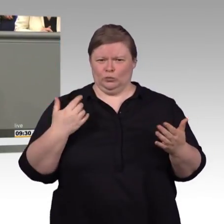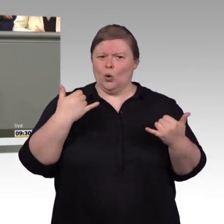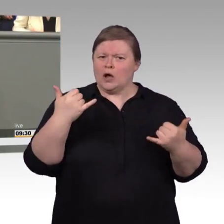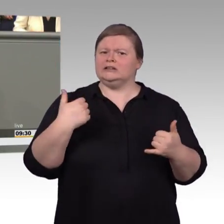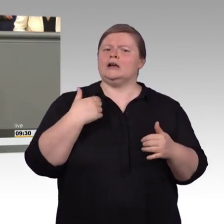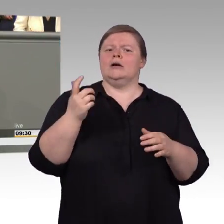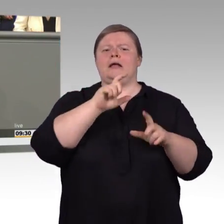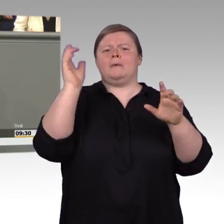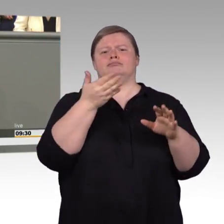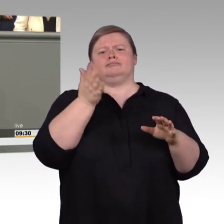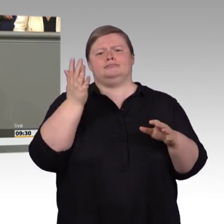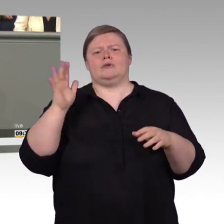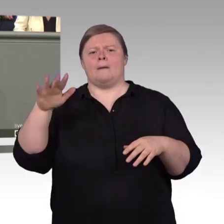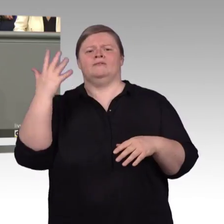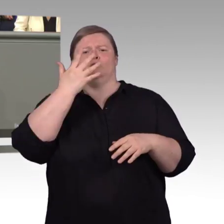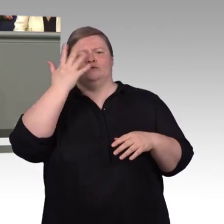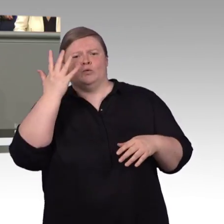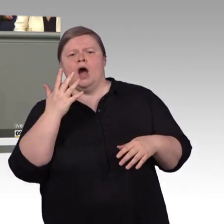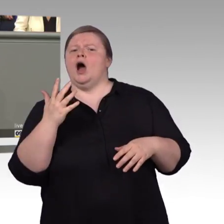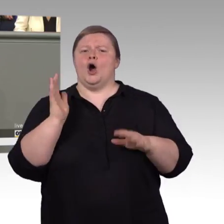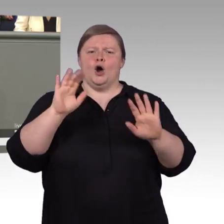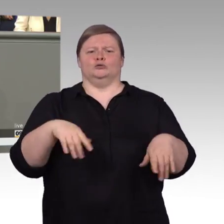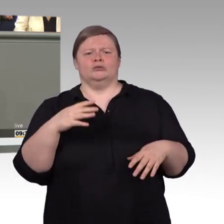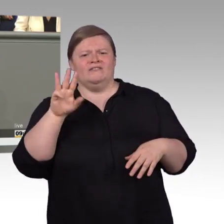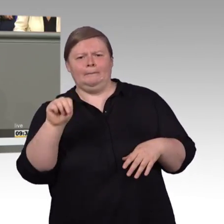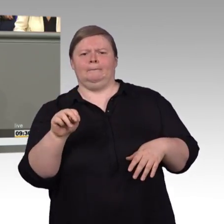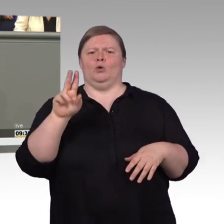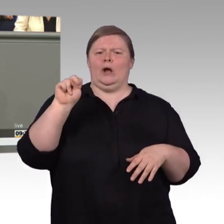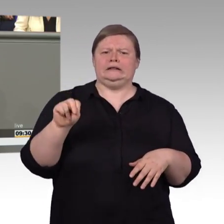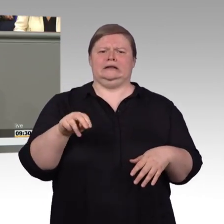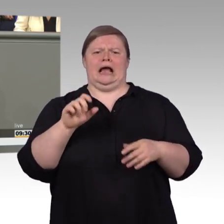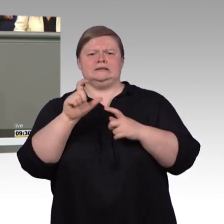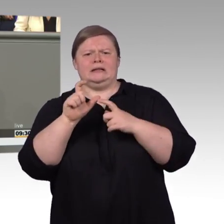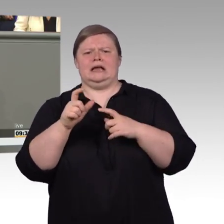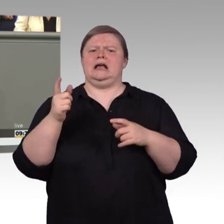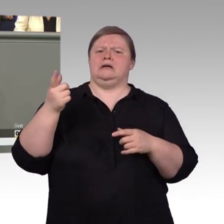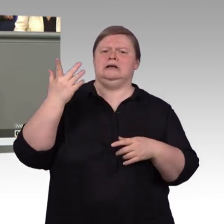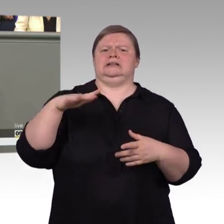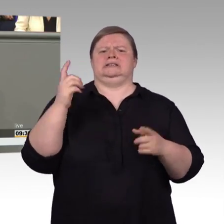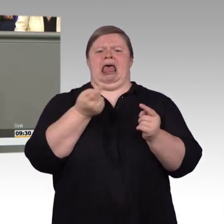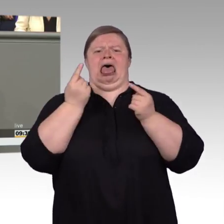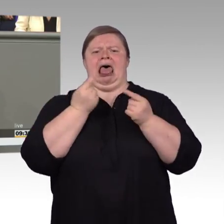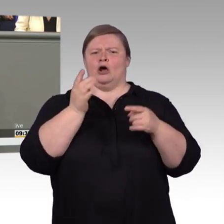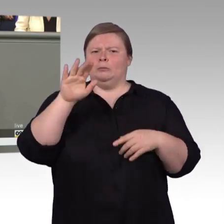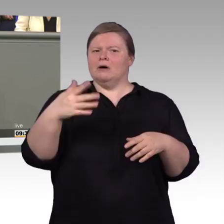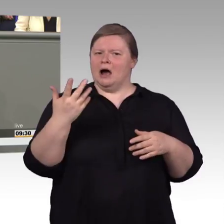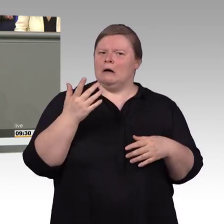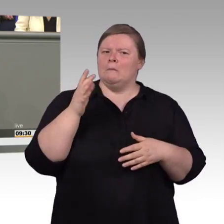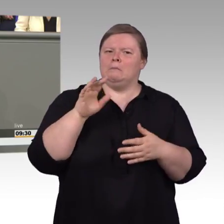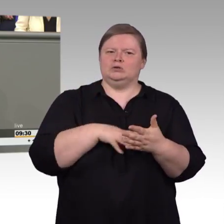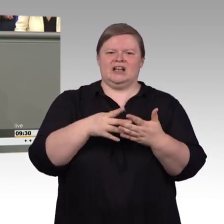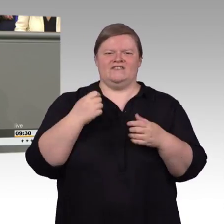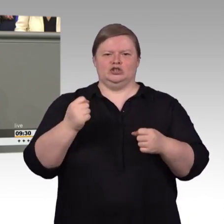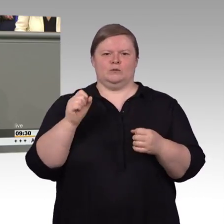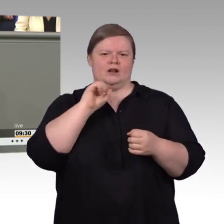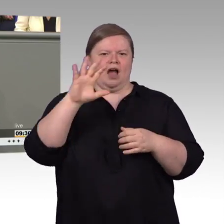die DSGVO. Das Gesetz ist neu und kompliziert. Fehler sind schnell passiert. Gerade Vereine sind unsicher und kleine Unternehmen.